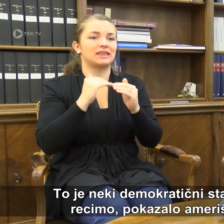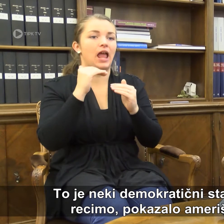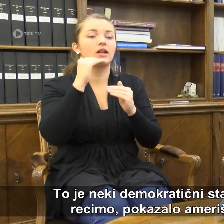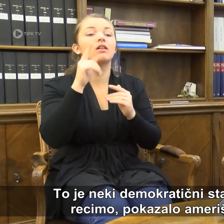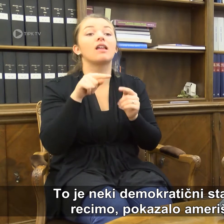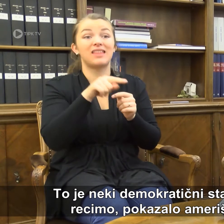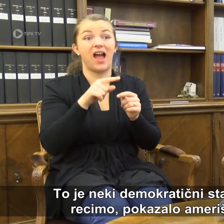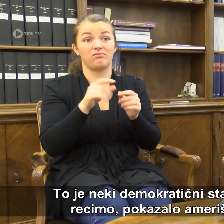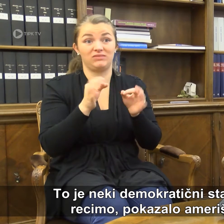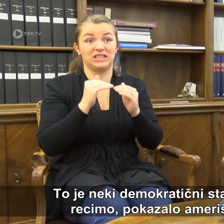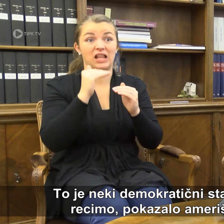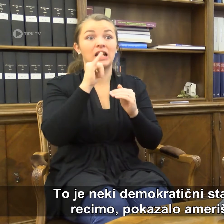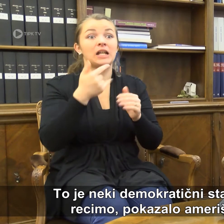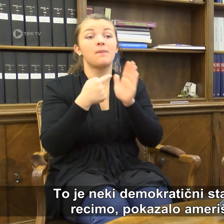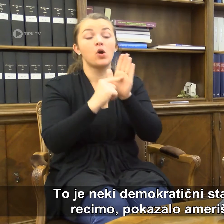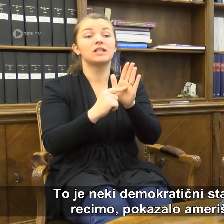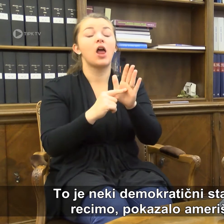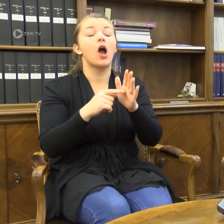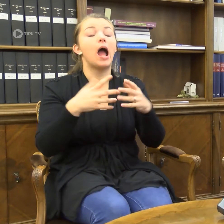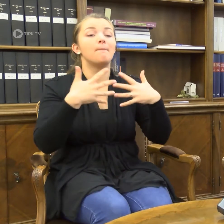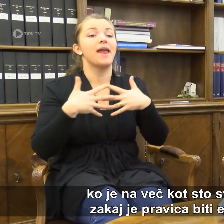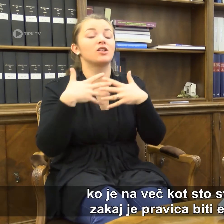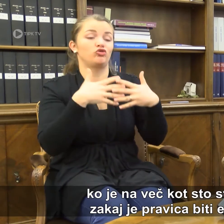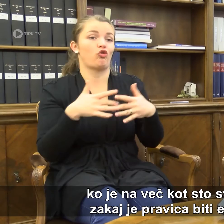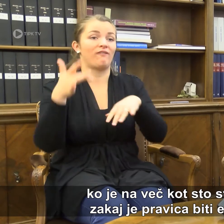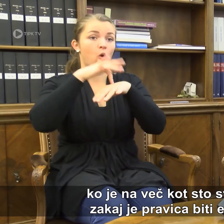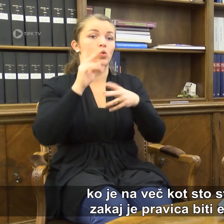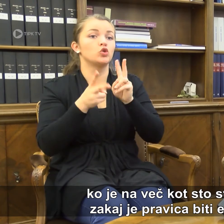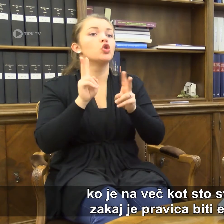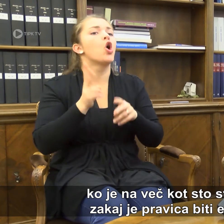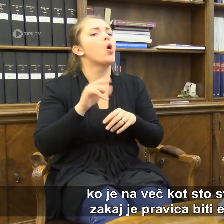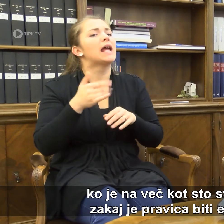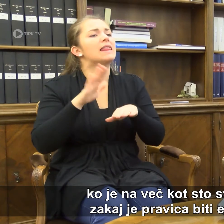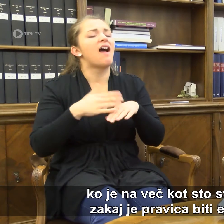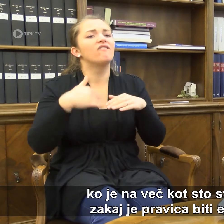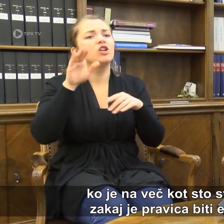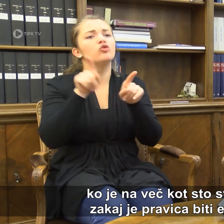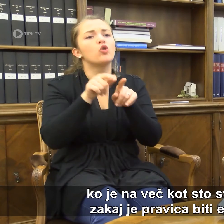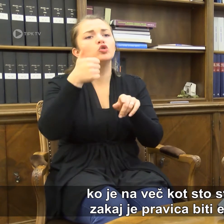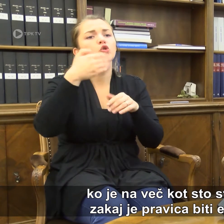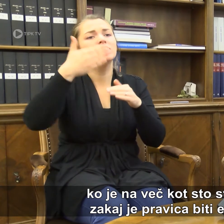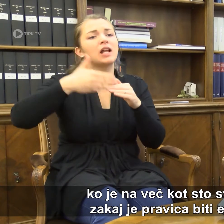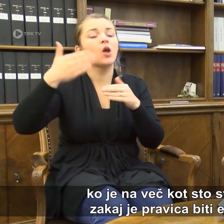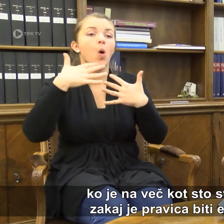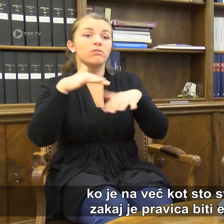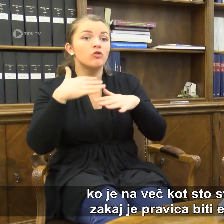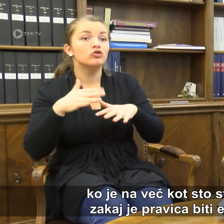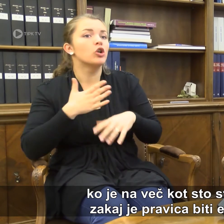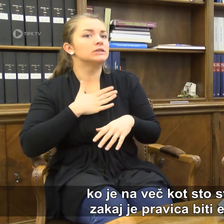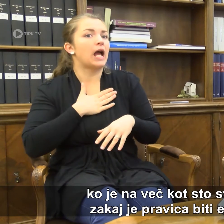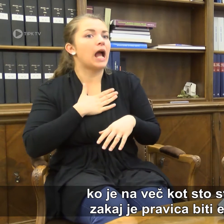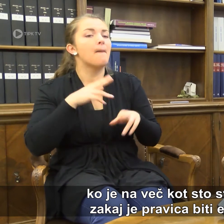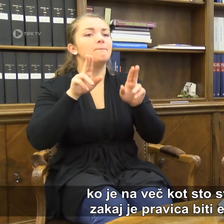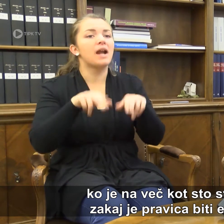standard je recimo pokazalo ameriško vrhovno sodišče, ko je na več kot 100 straneh obrazložilo, zakaj